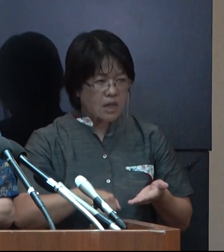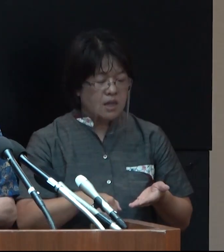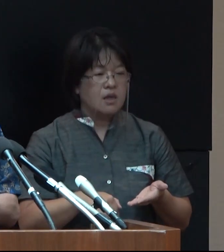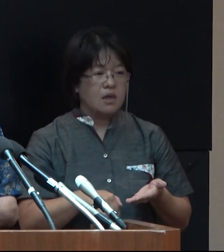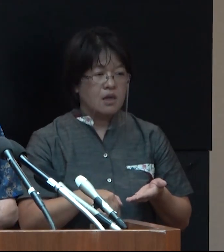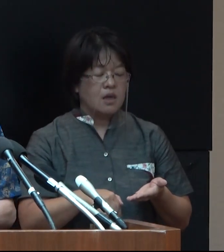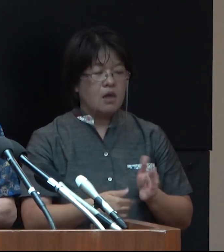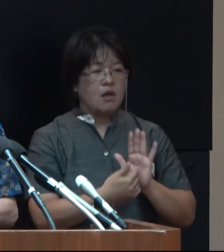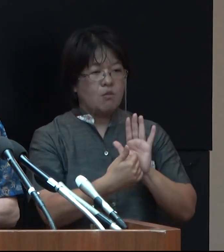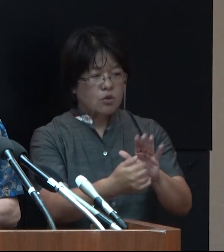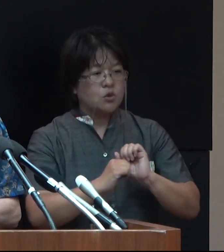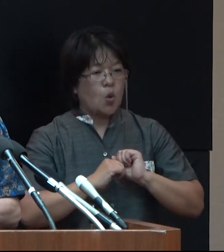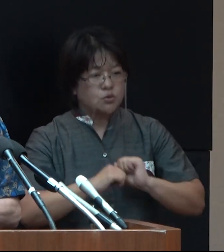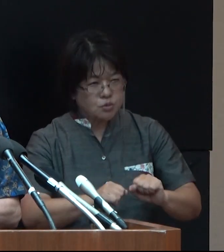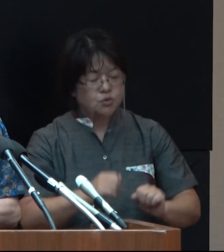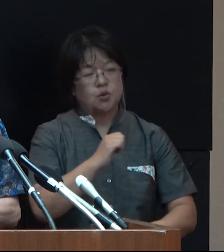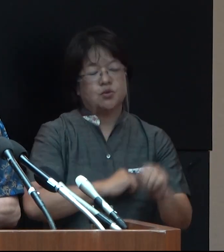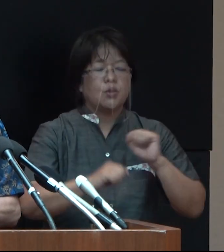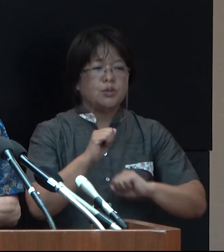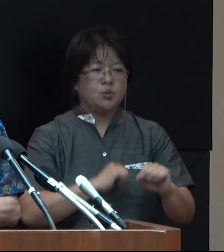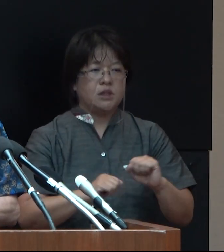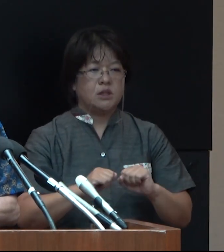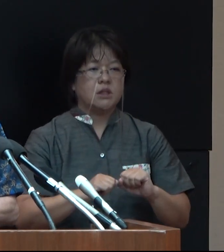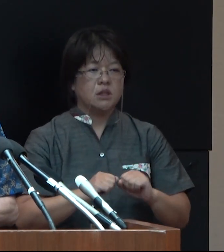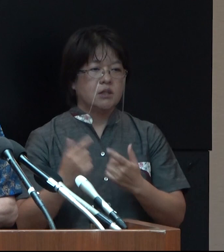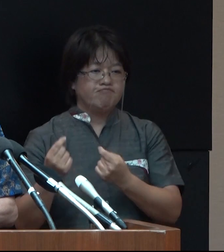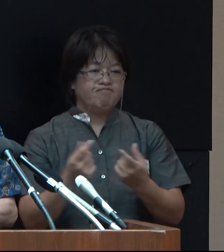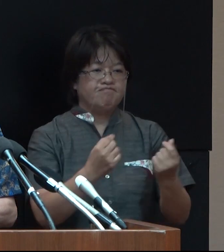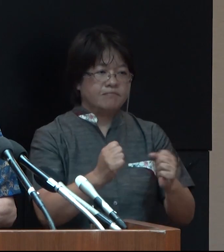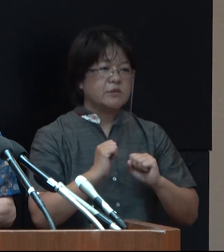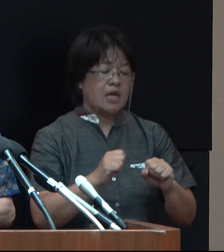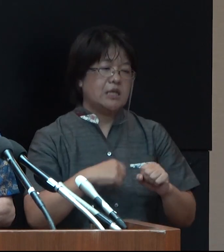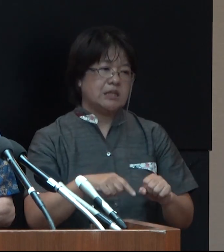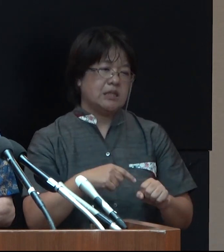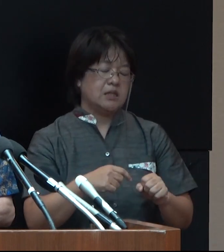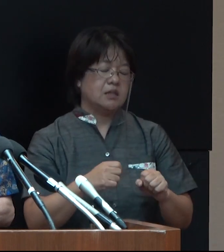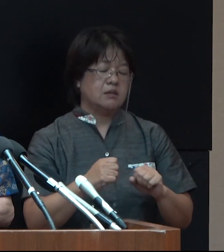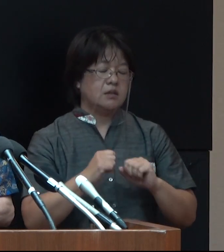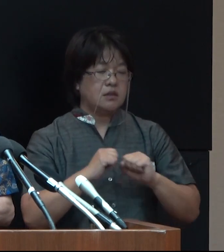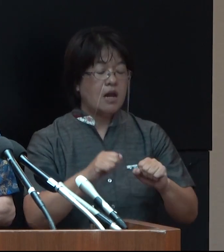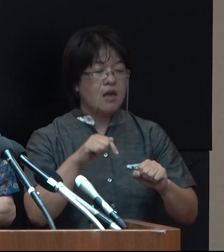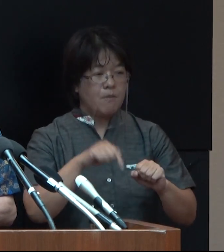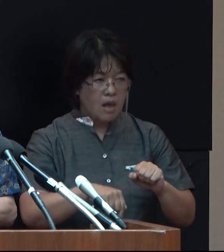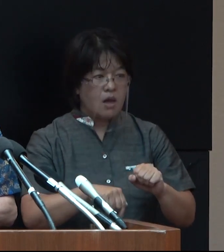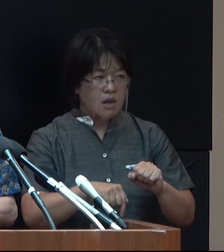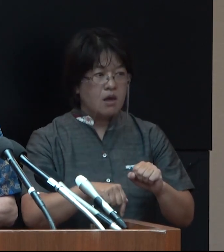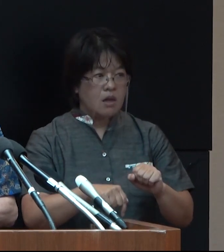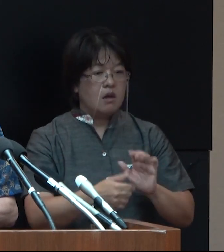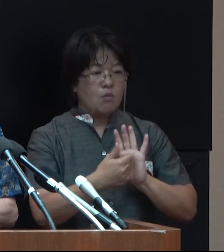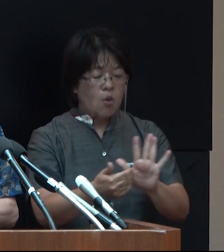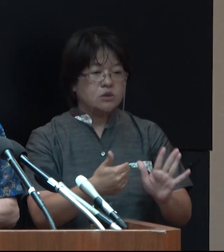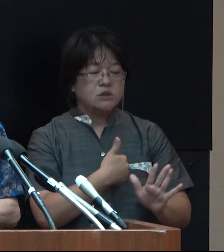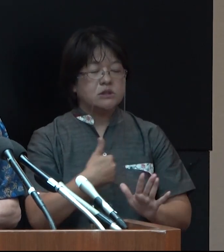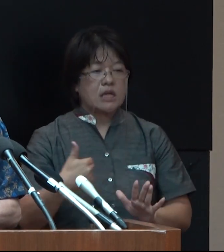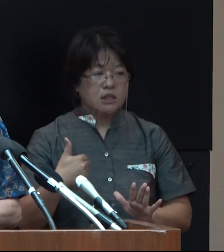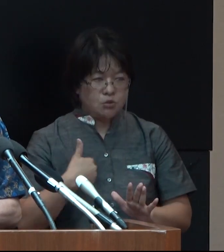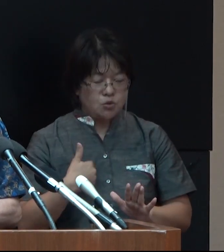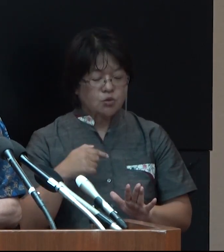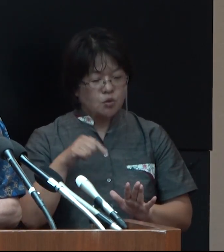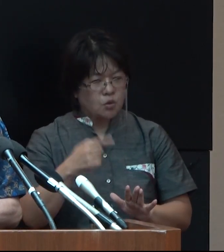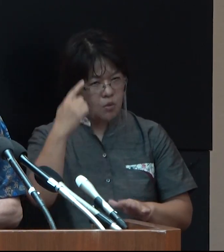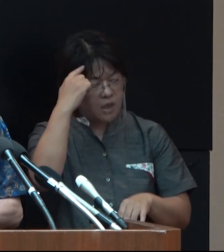ないでおこう、移さないでおこうということの取り組みをしっかり行っていけば必ず封じ込められるということも含め